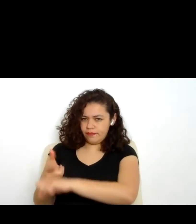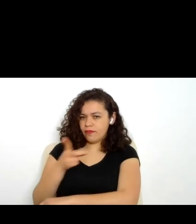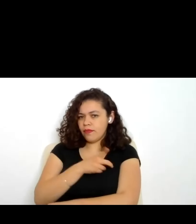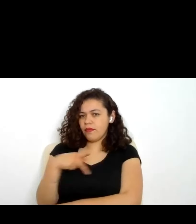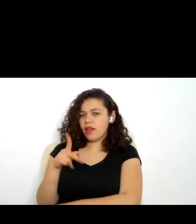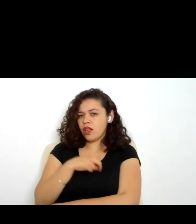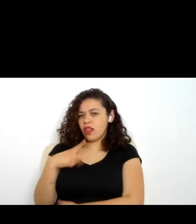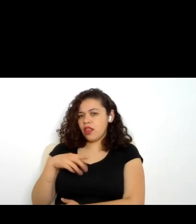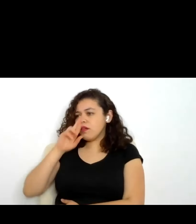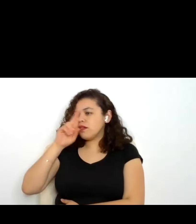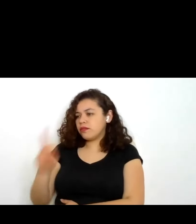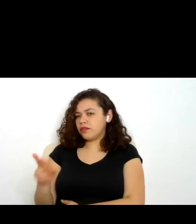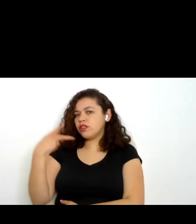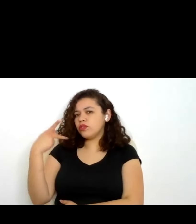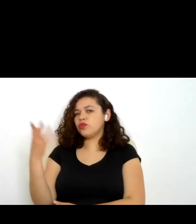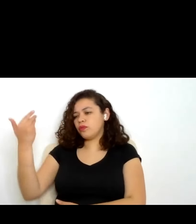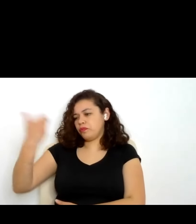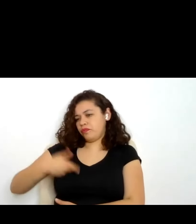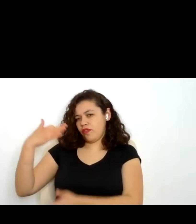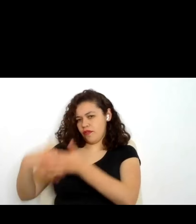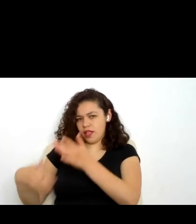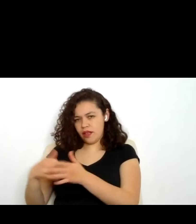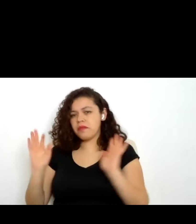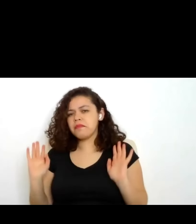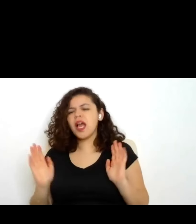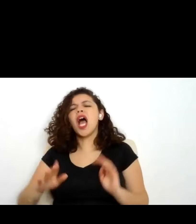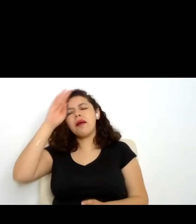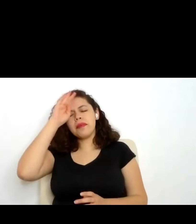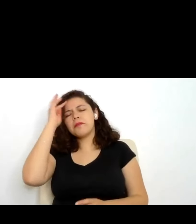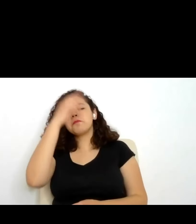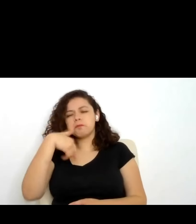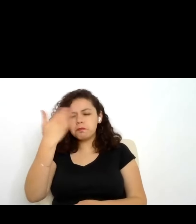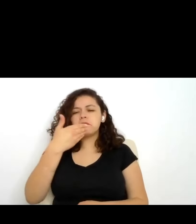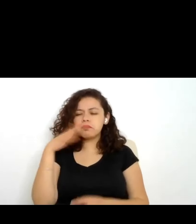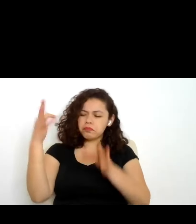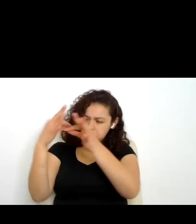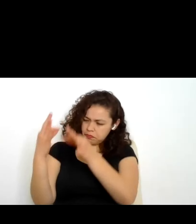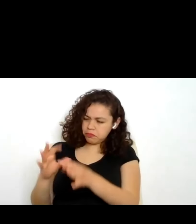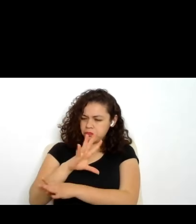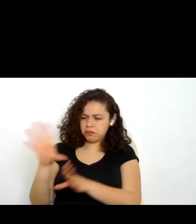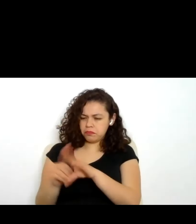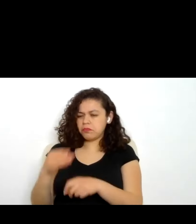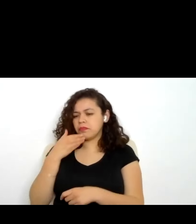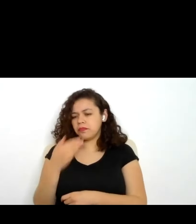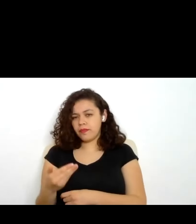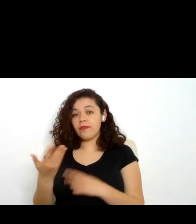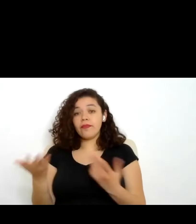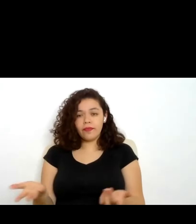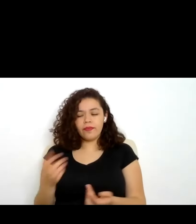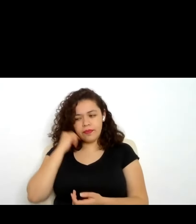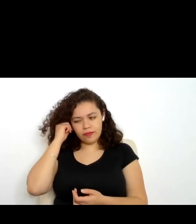responder que está incompleta su solicitud. Pero vamos a suponer que ya la revisé, ya verifiqué, está todo completo. Entonces,